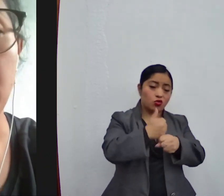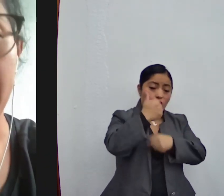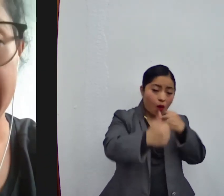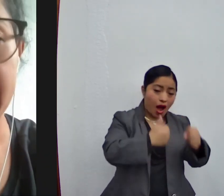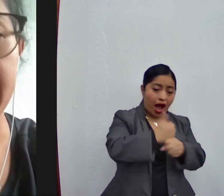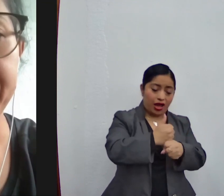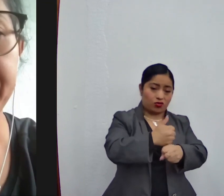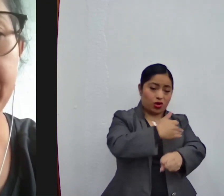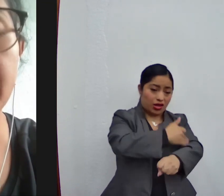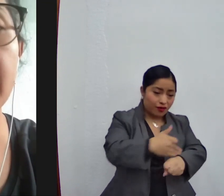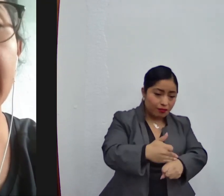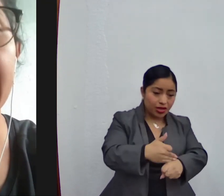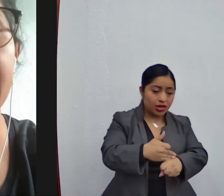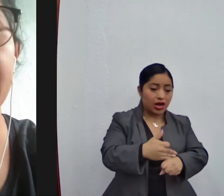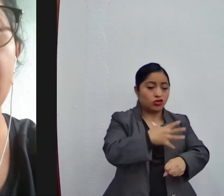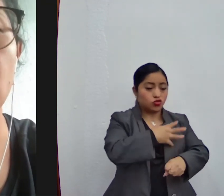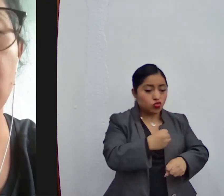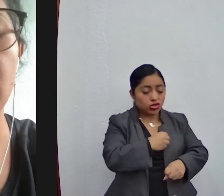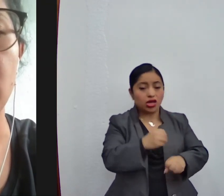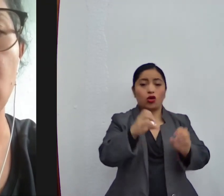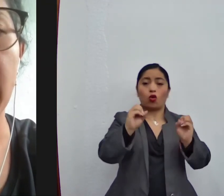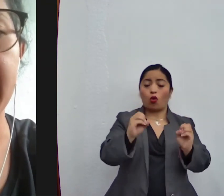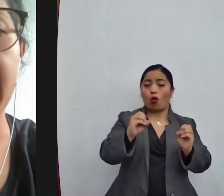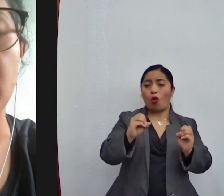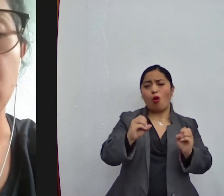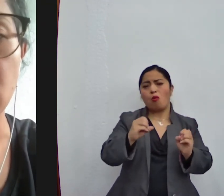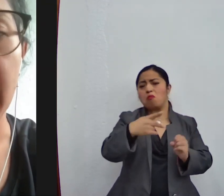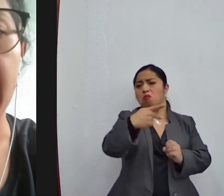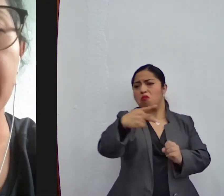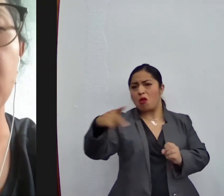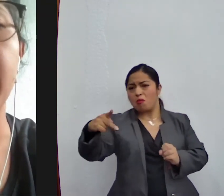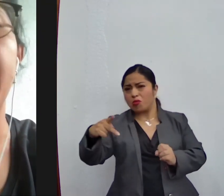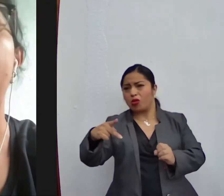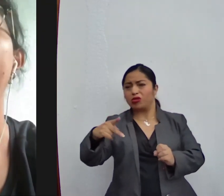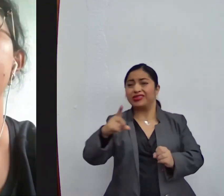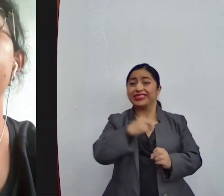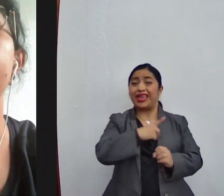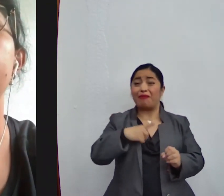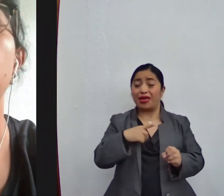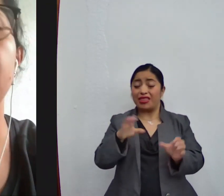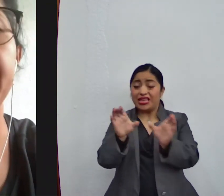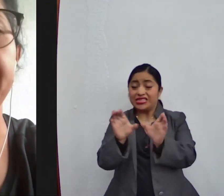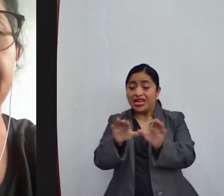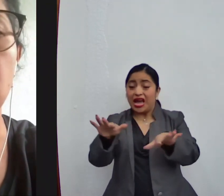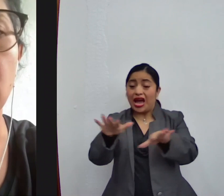muy preocupante que no haya como tal una